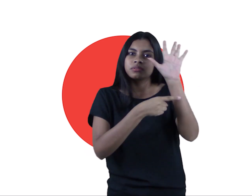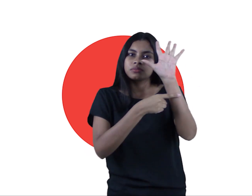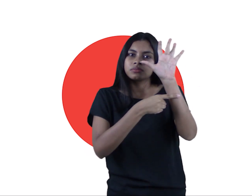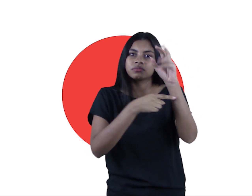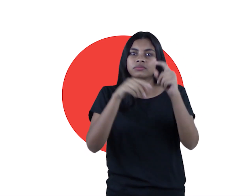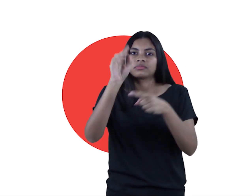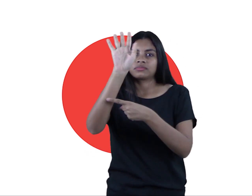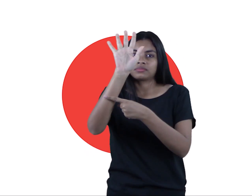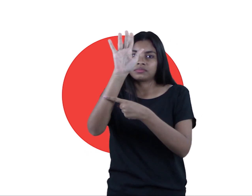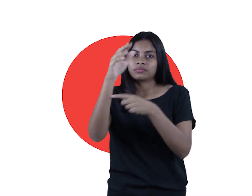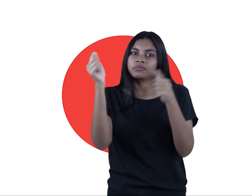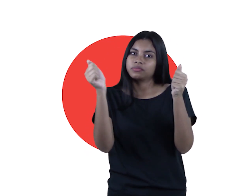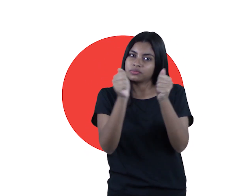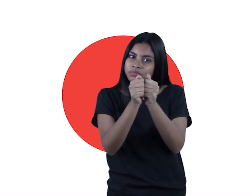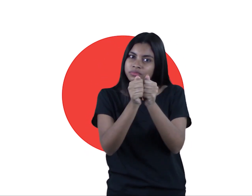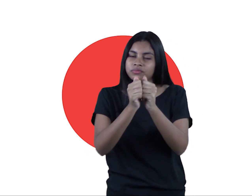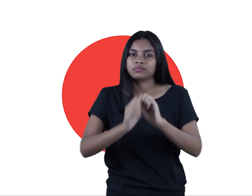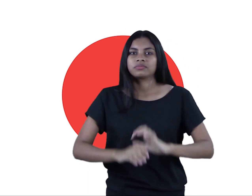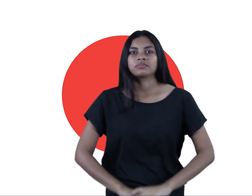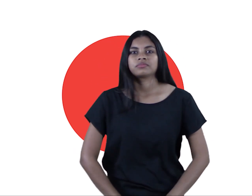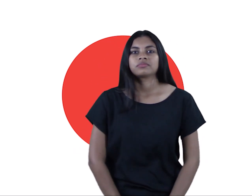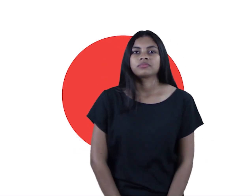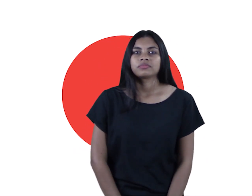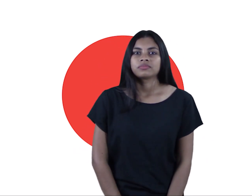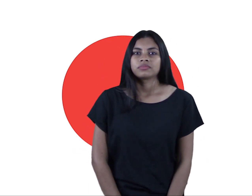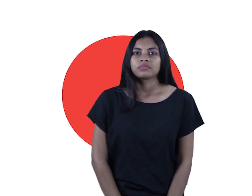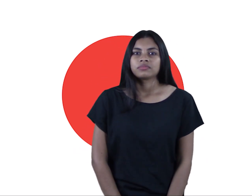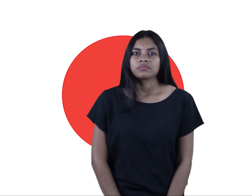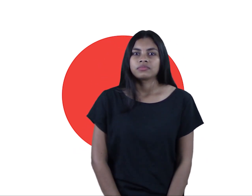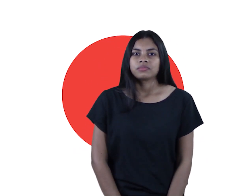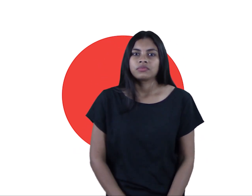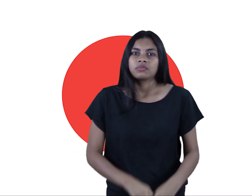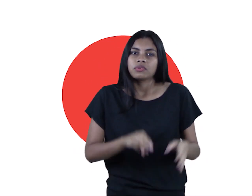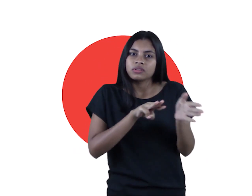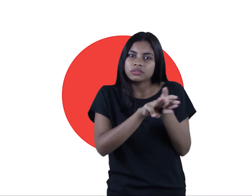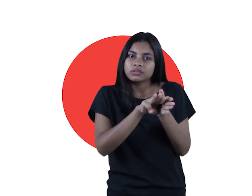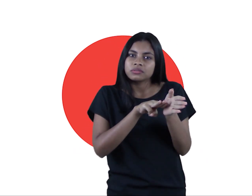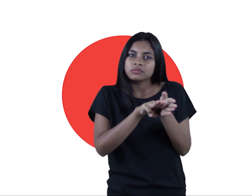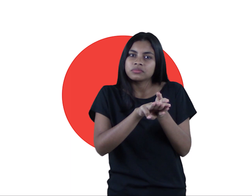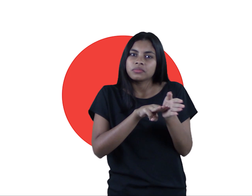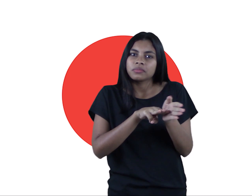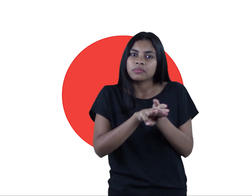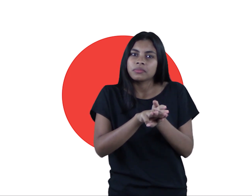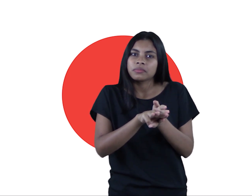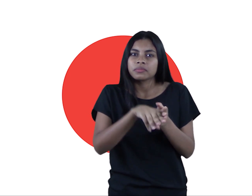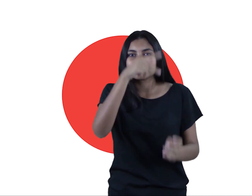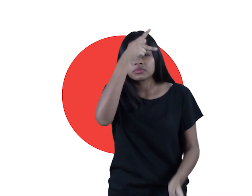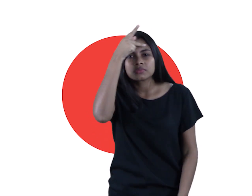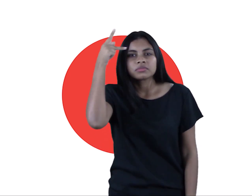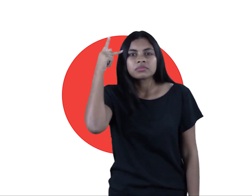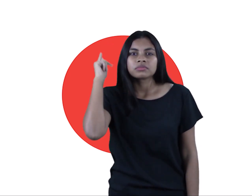das duas mãos ao mesmo tempo. Com esse método, as pessoas com deficiência